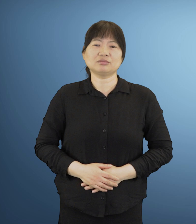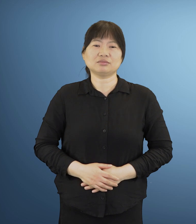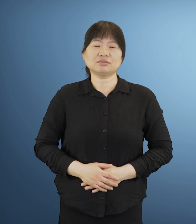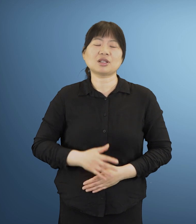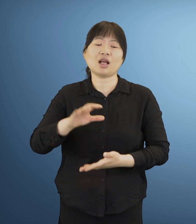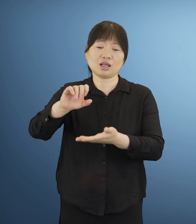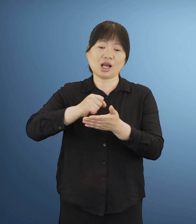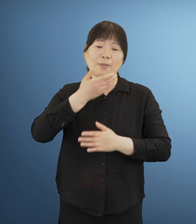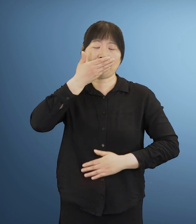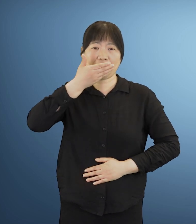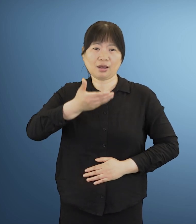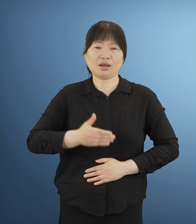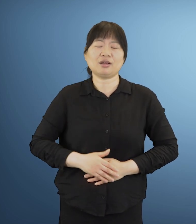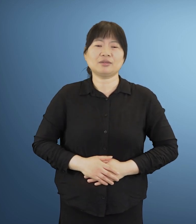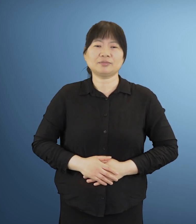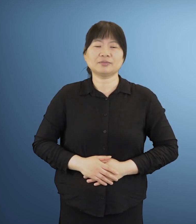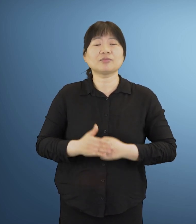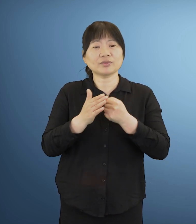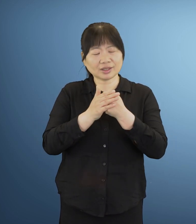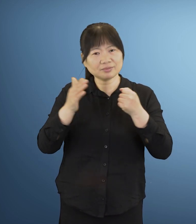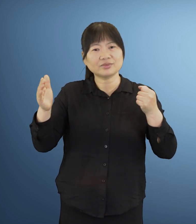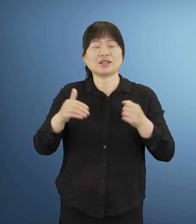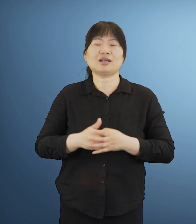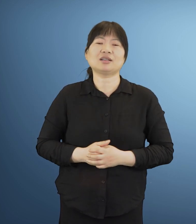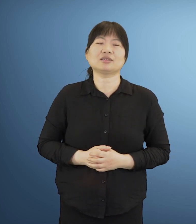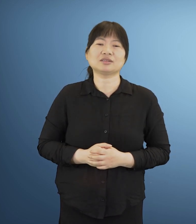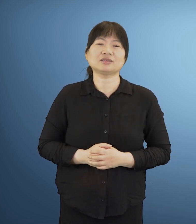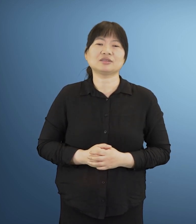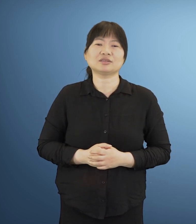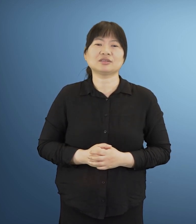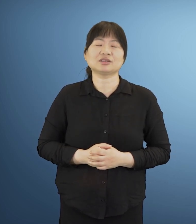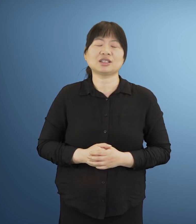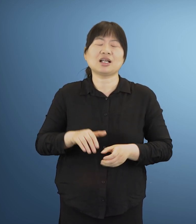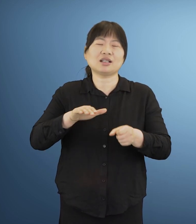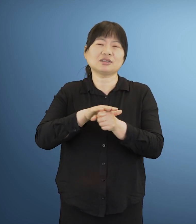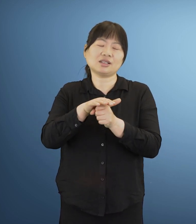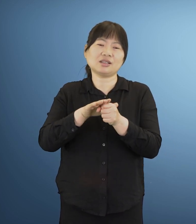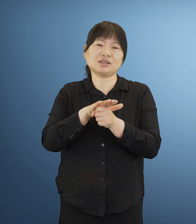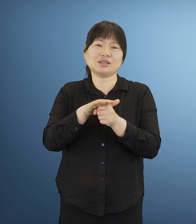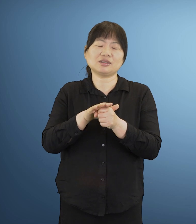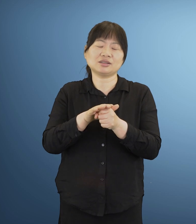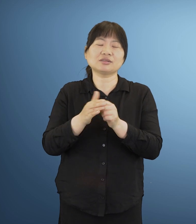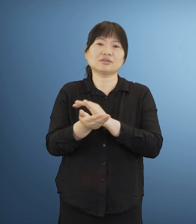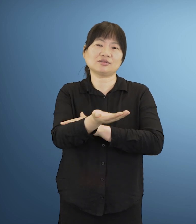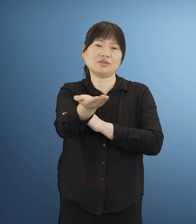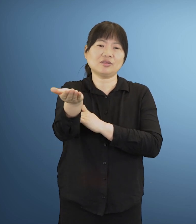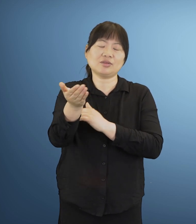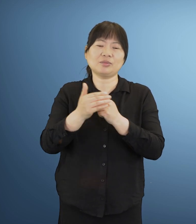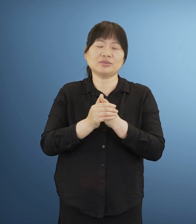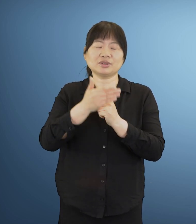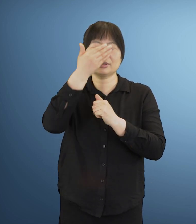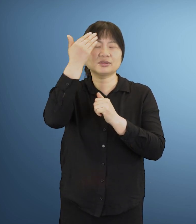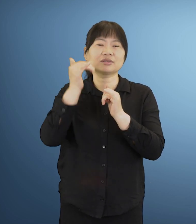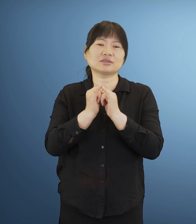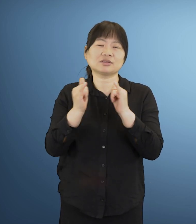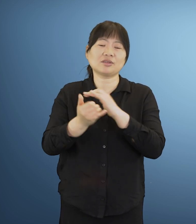맺게 하는 겁니다. 그러니 사랑하는 성도들이요,